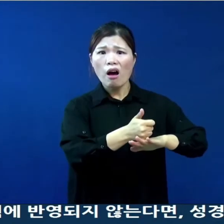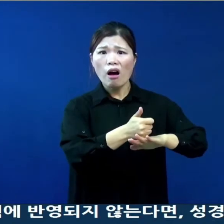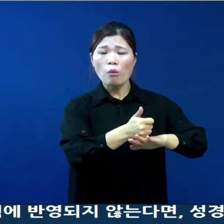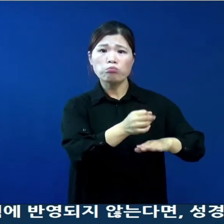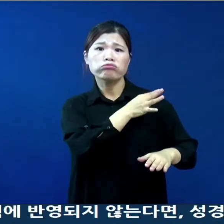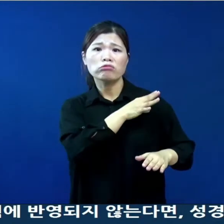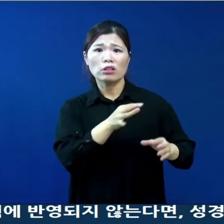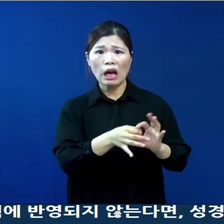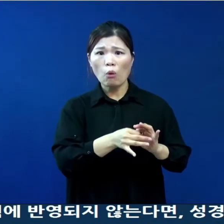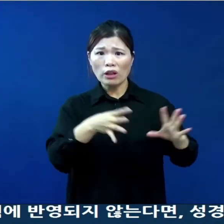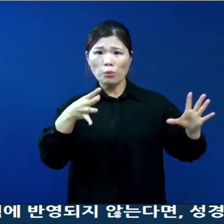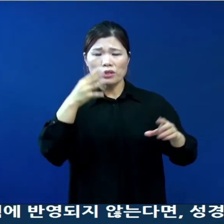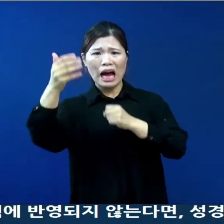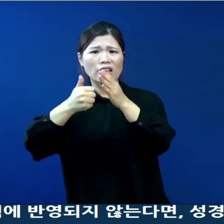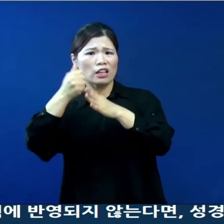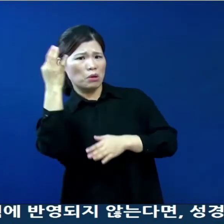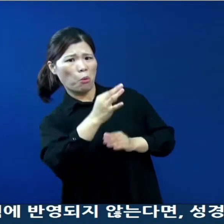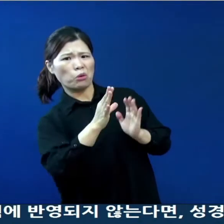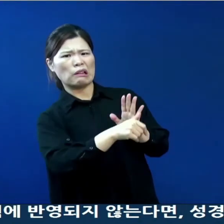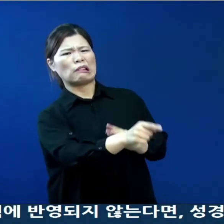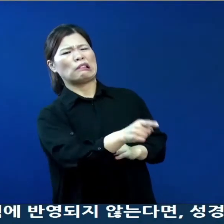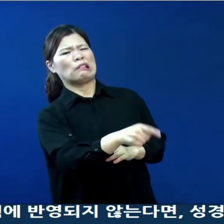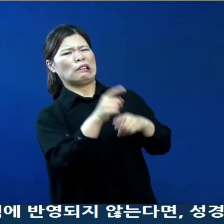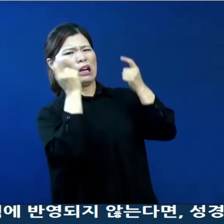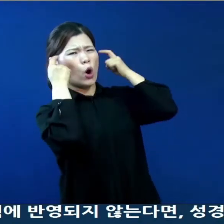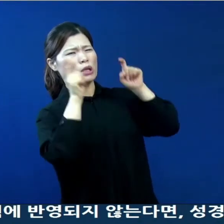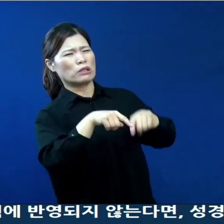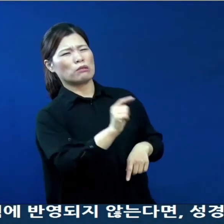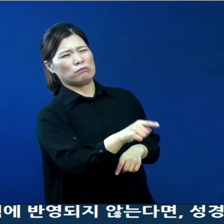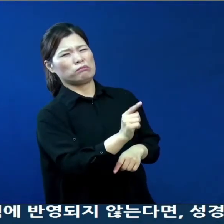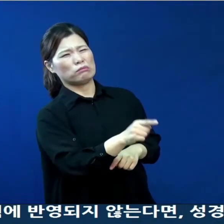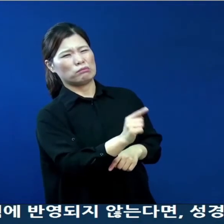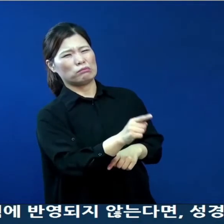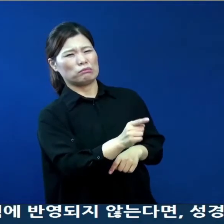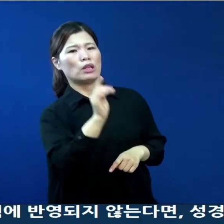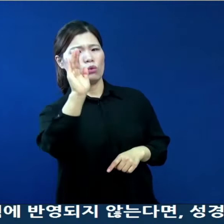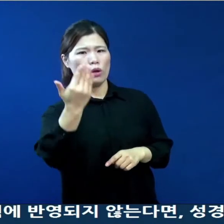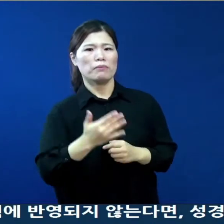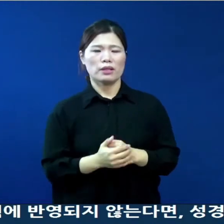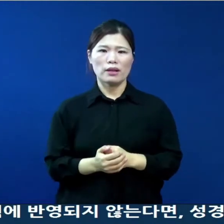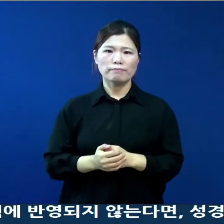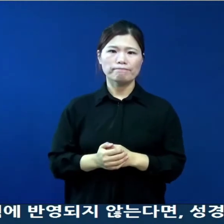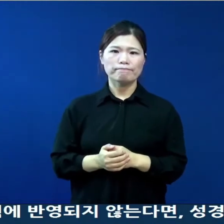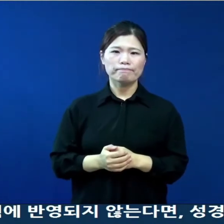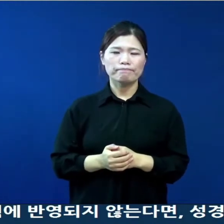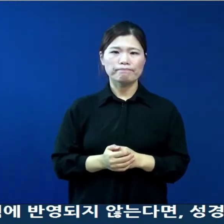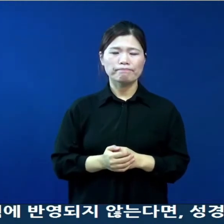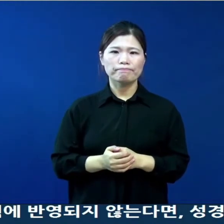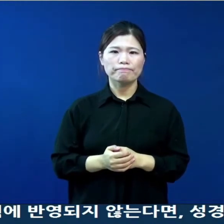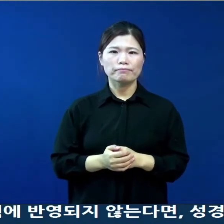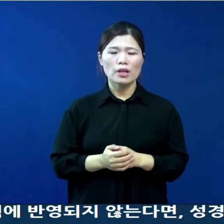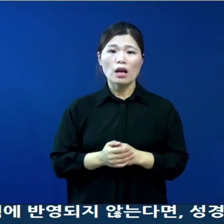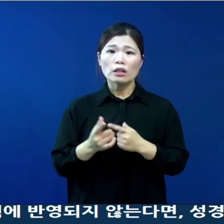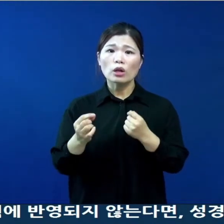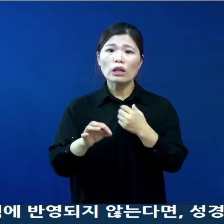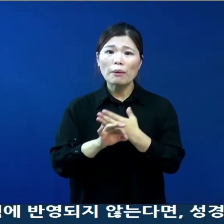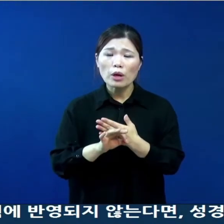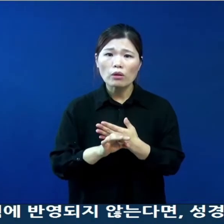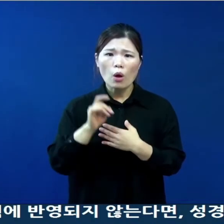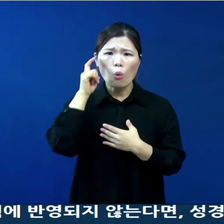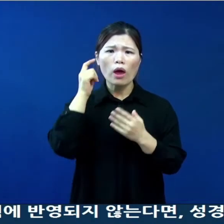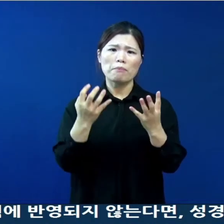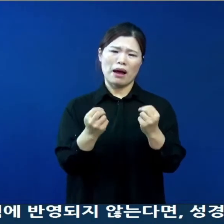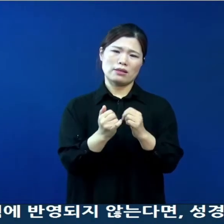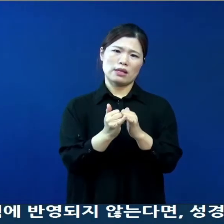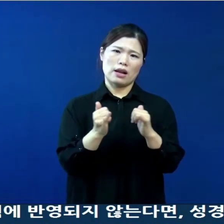사람은 하나님이 보시기에는 어리석은 인생이 될 수밖에 없다라고 하는 것입니다. 그렇다면 왜 이렇게 많은